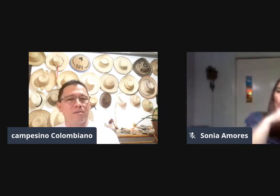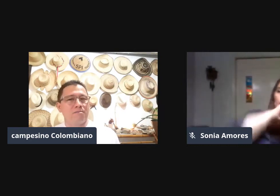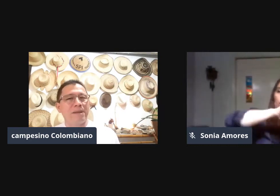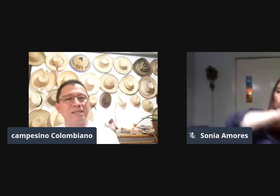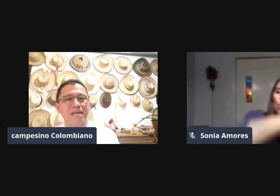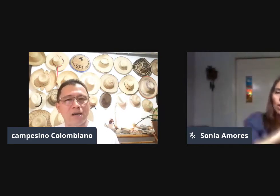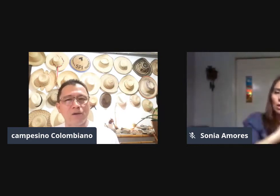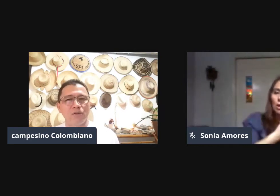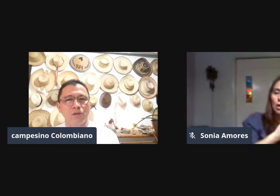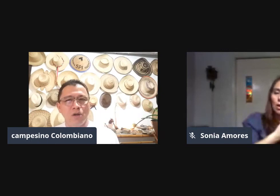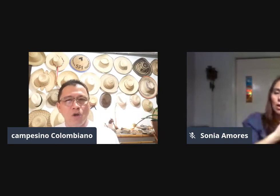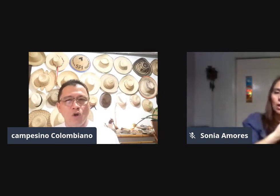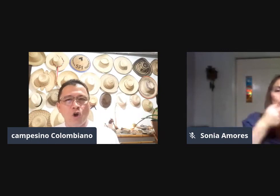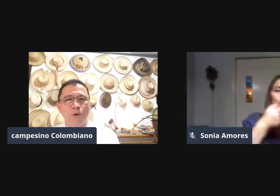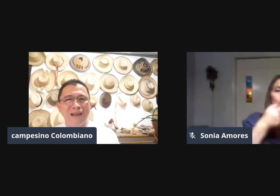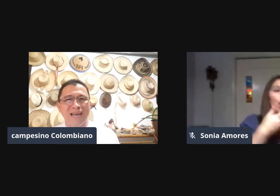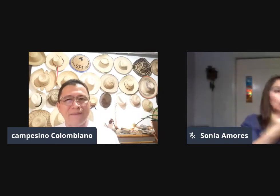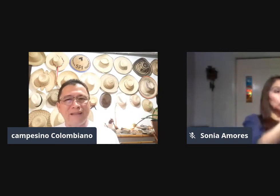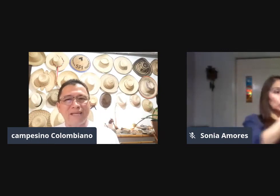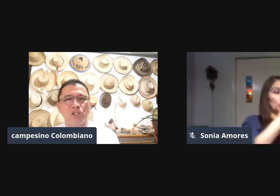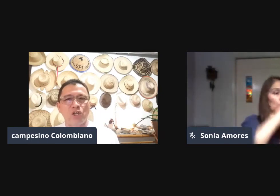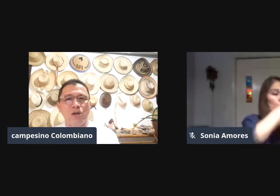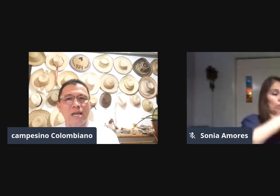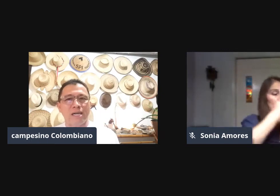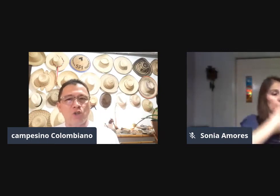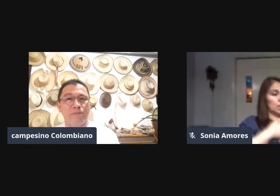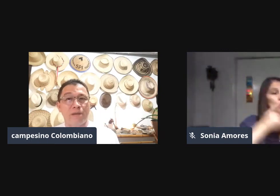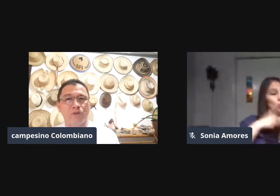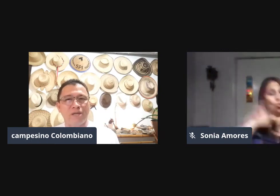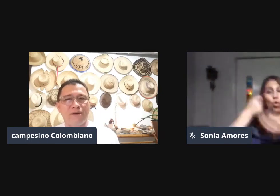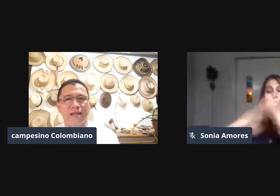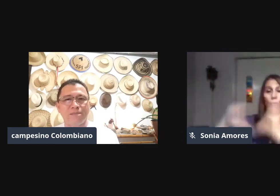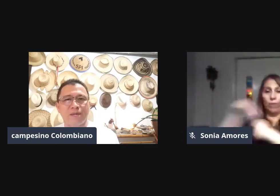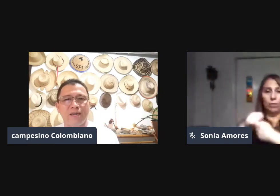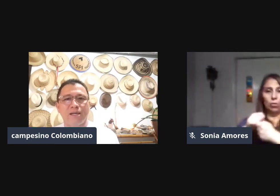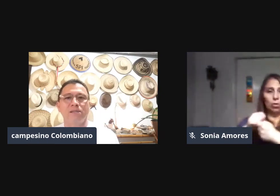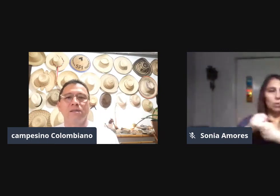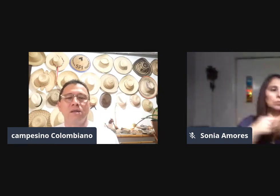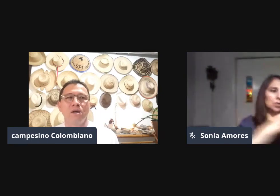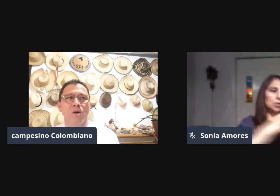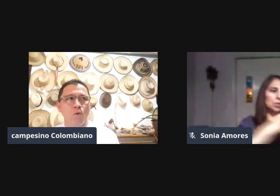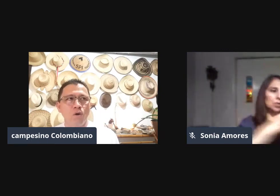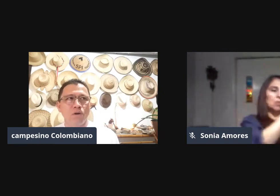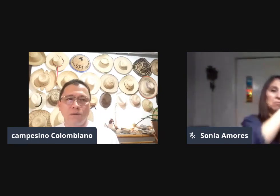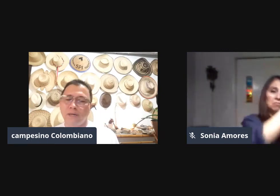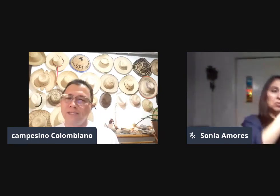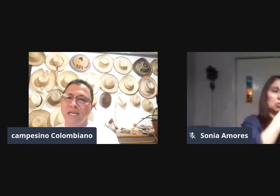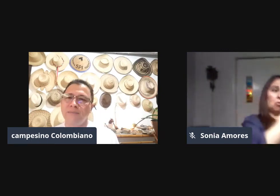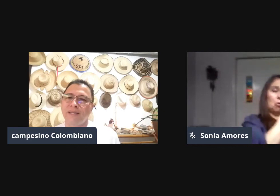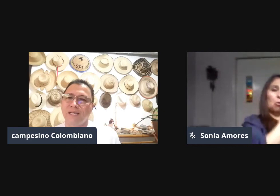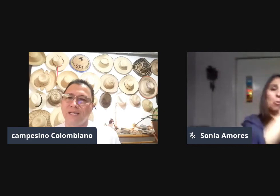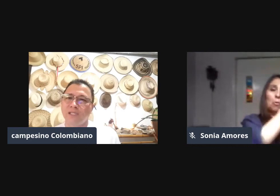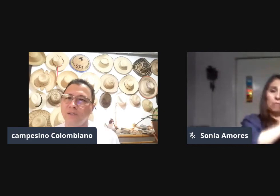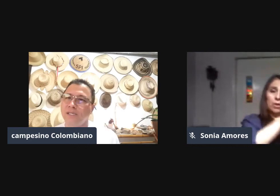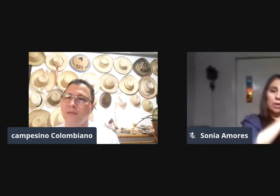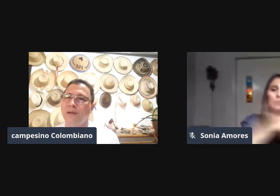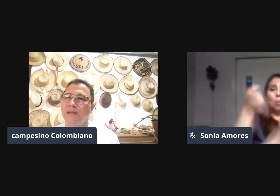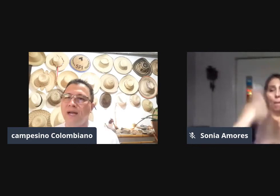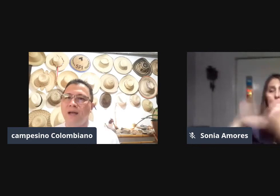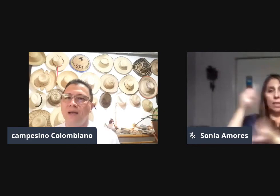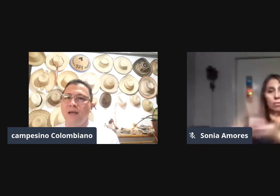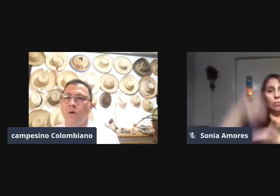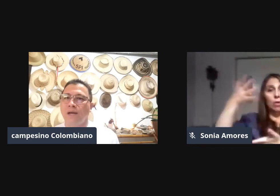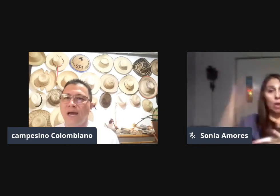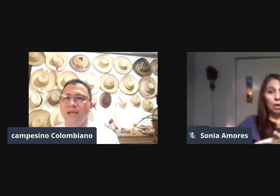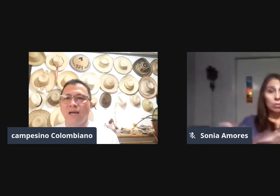que pensarnos cómo la alimentación la resolvemos de varias maneras. Uno, esta alimentación sea de